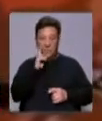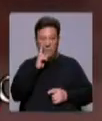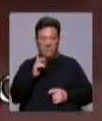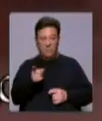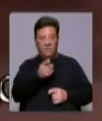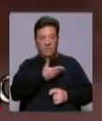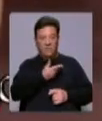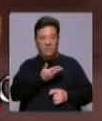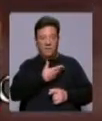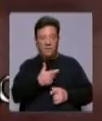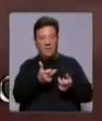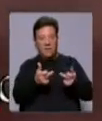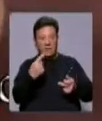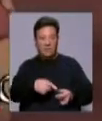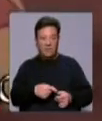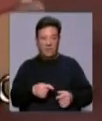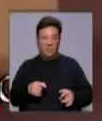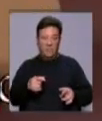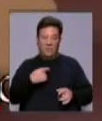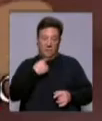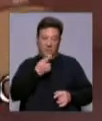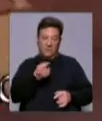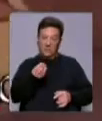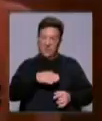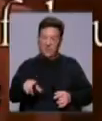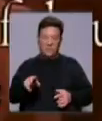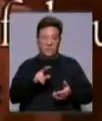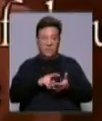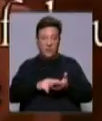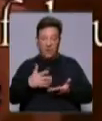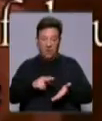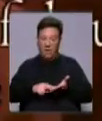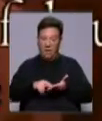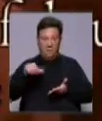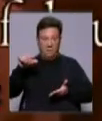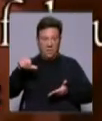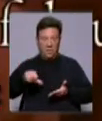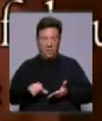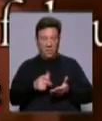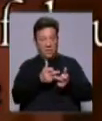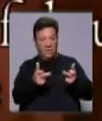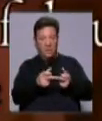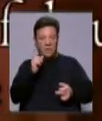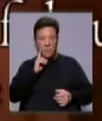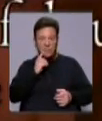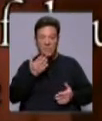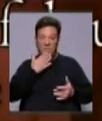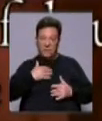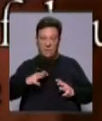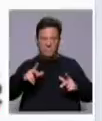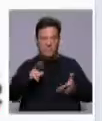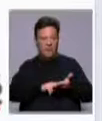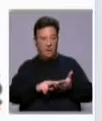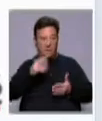a DVDs com legendas. Diz ainda, as crianças leem cada vez pior, as legendas seriam importantes para desenvolverem a